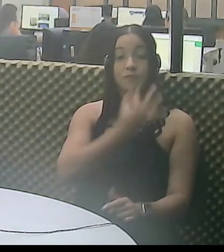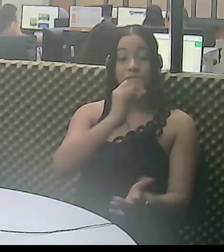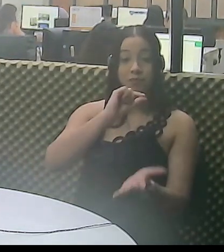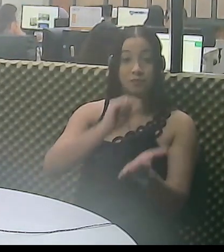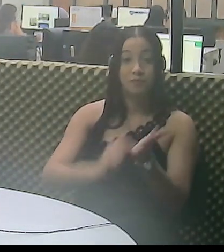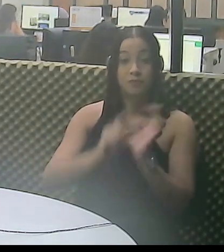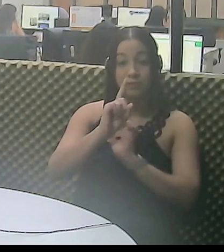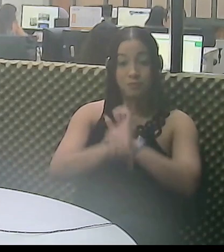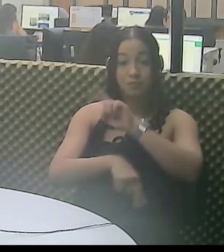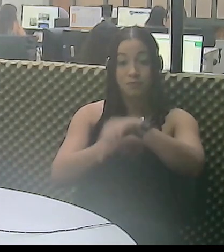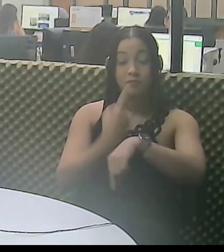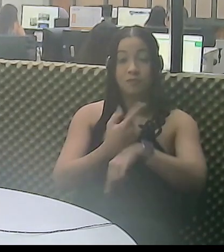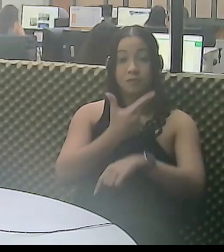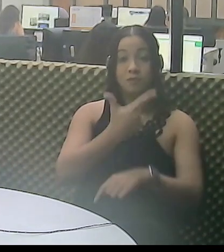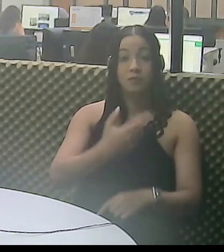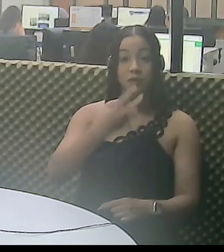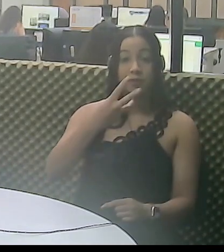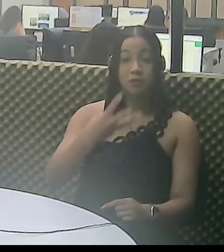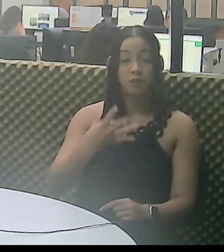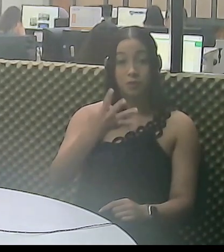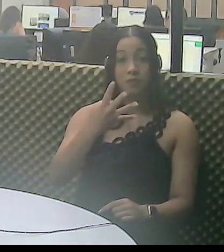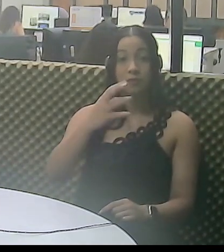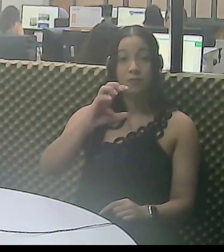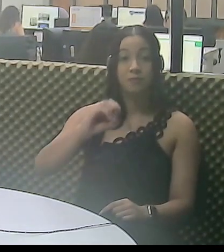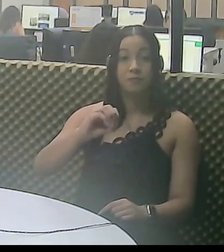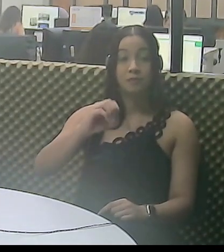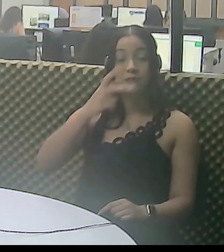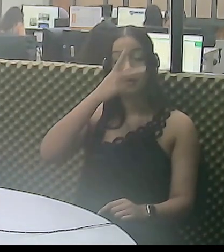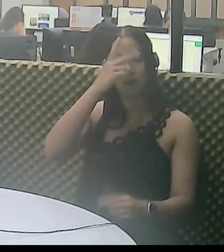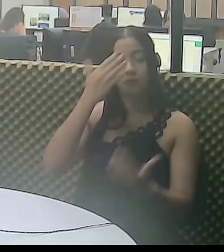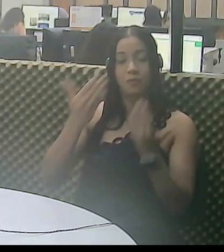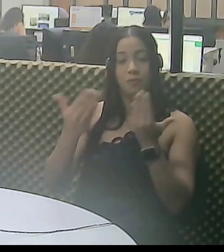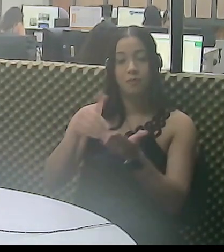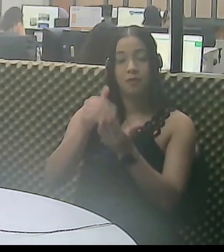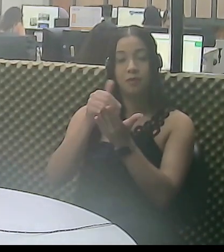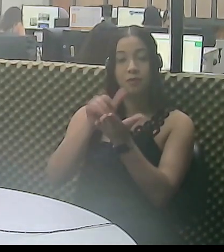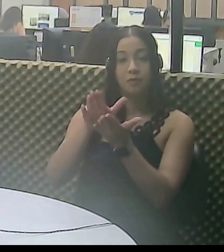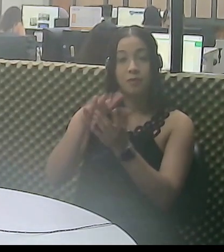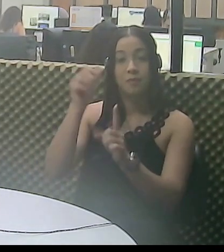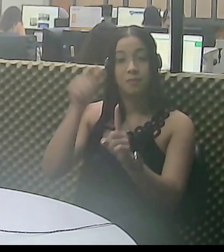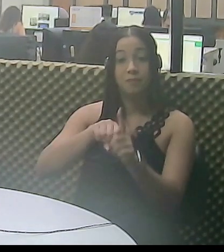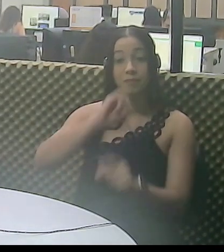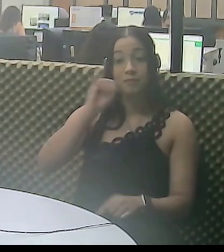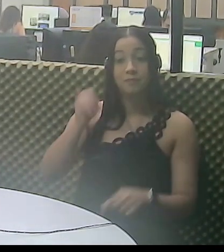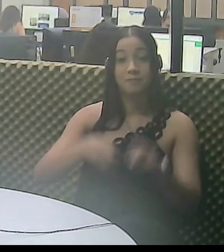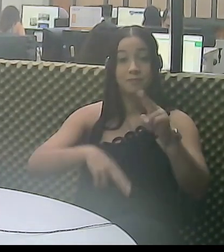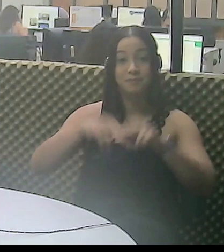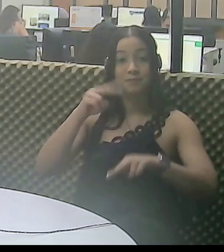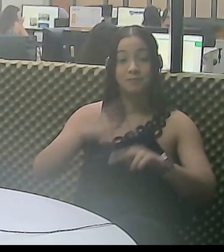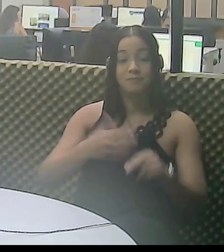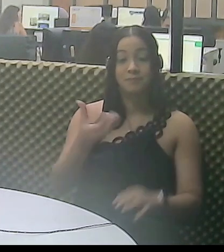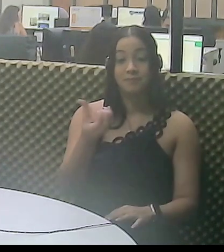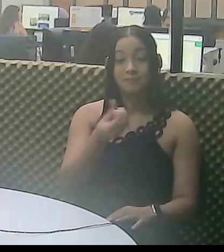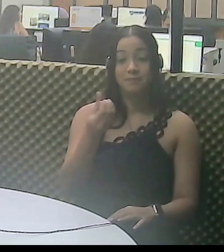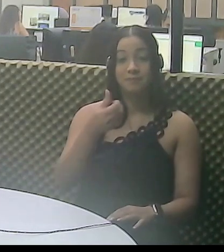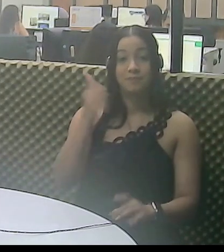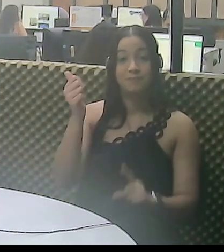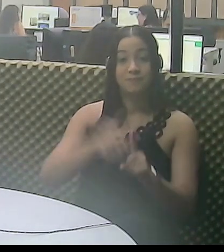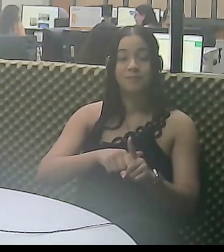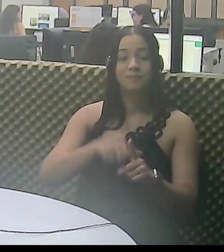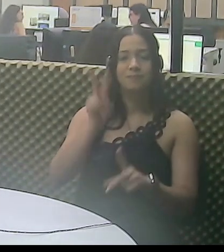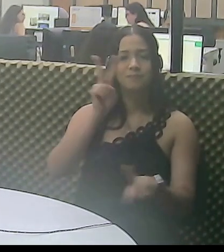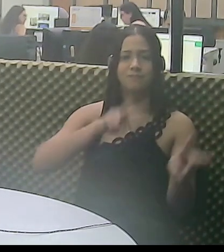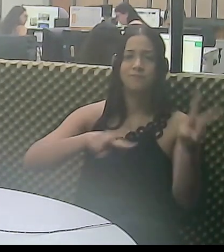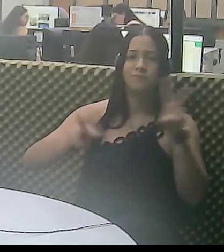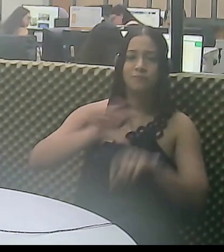admissões superou em 240 o total de desligamentos apenas no mês de junho. No sexto mês do ano, na análise